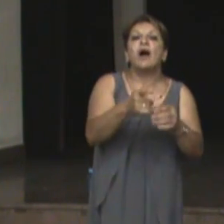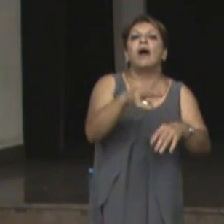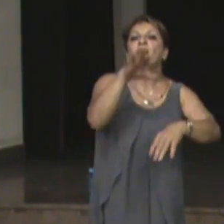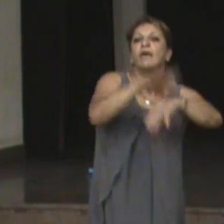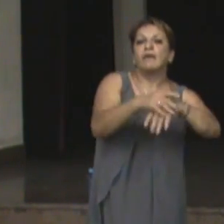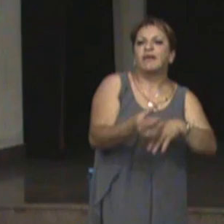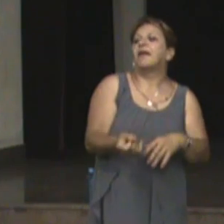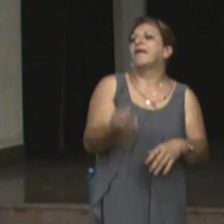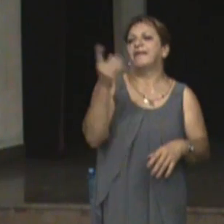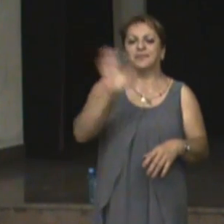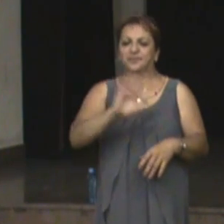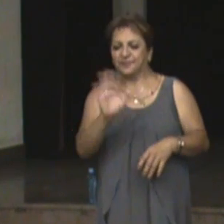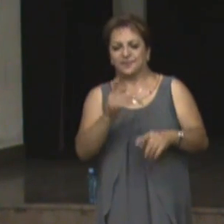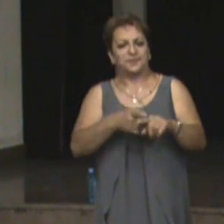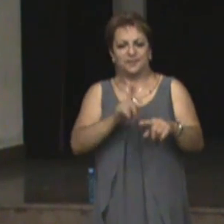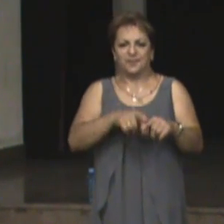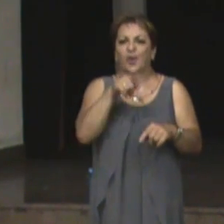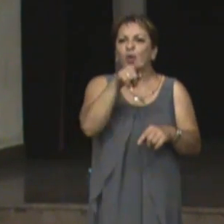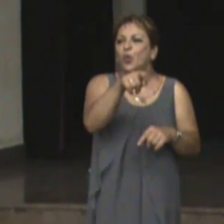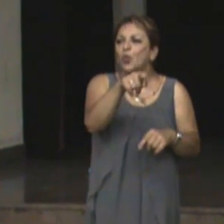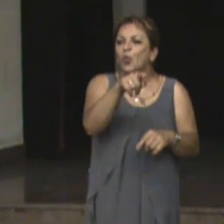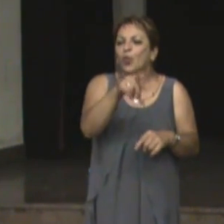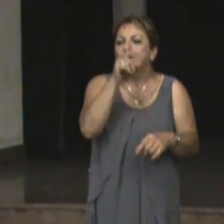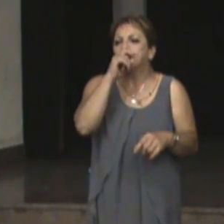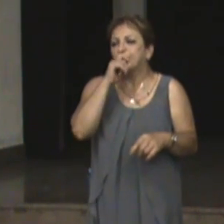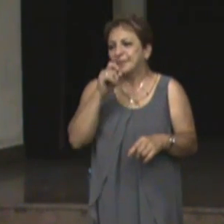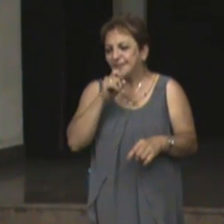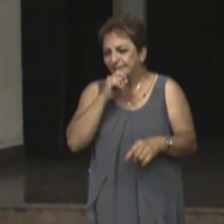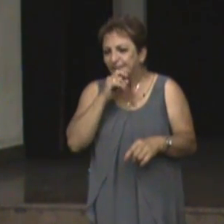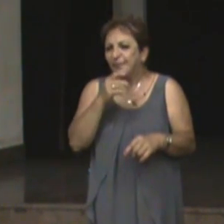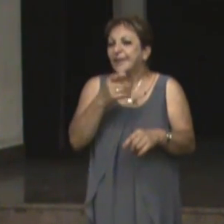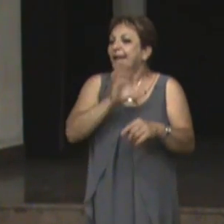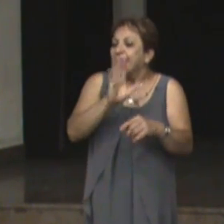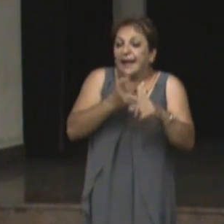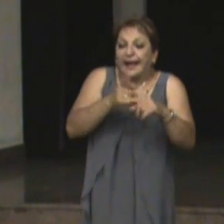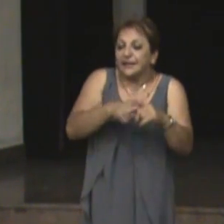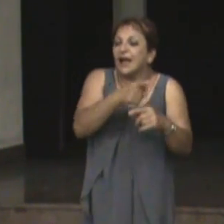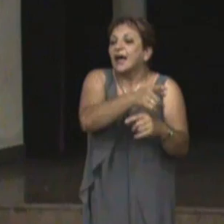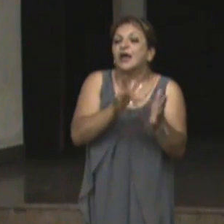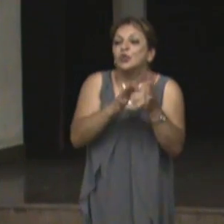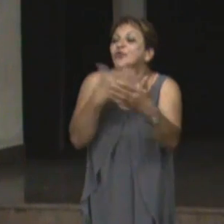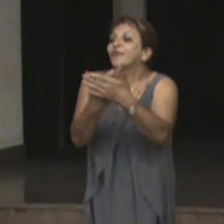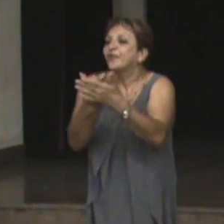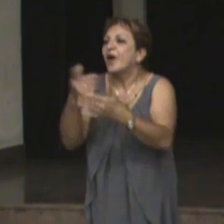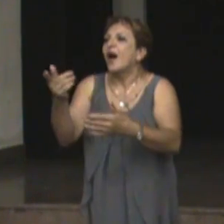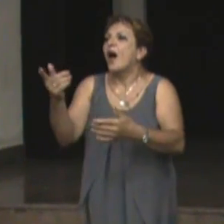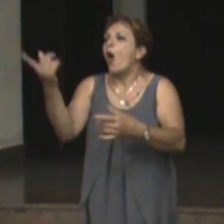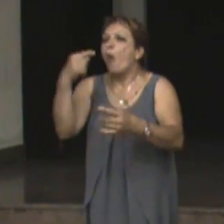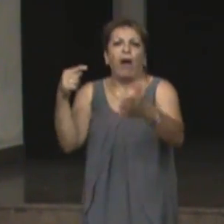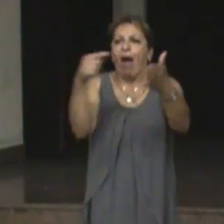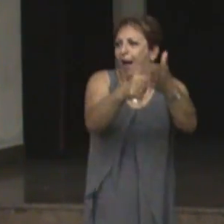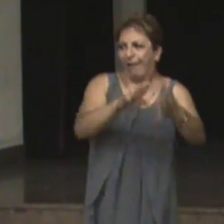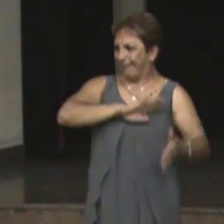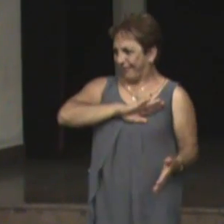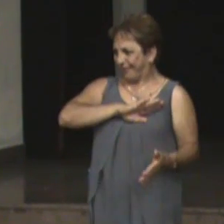բացահայտել, և երբեք չէին կարողանում Քրիստոսին ինչ որ հարցում մեղադրել այս դեպքում։